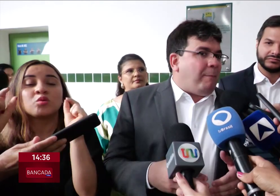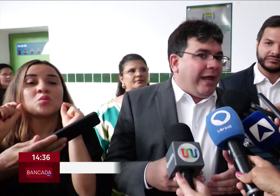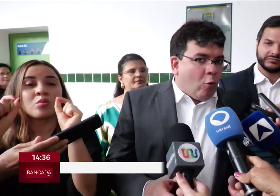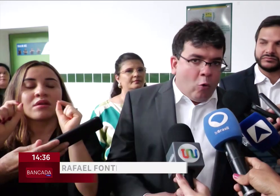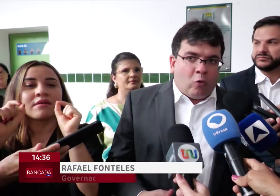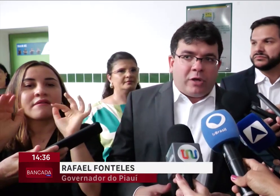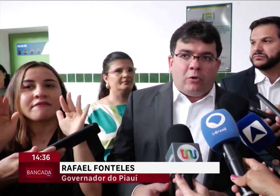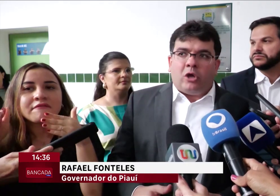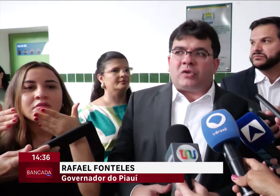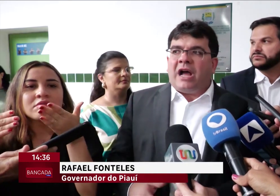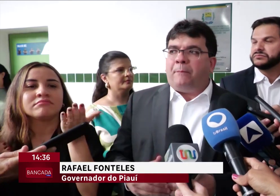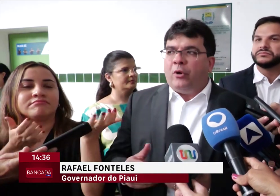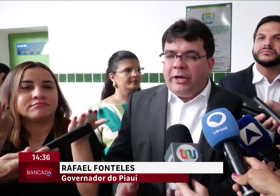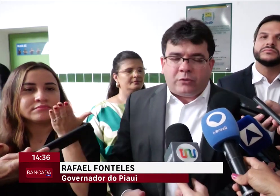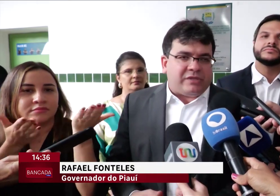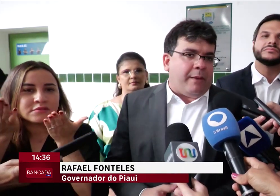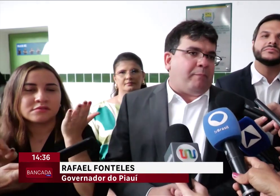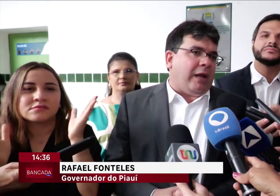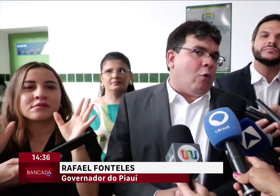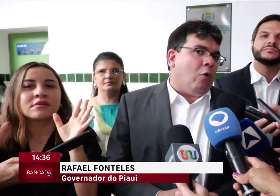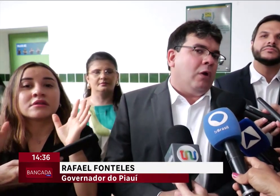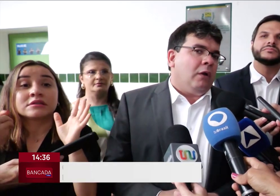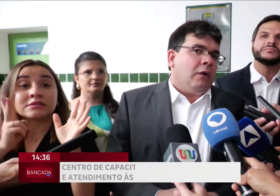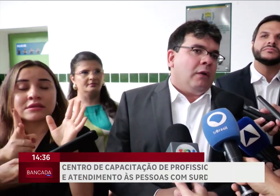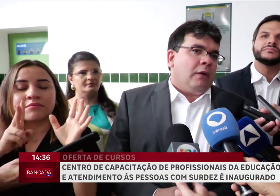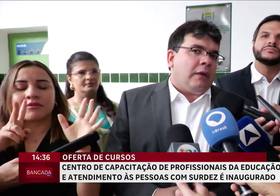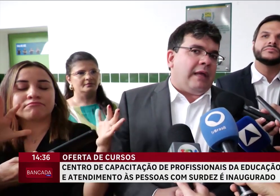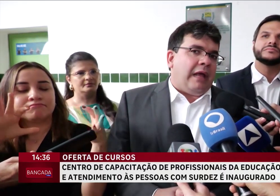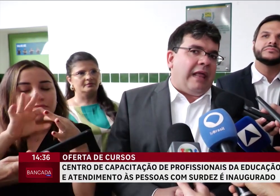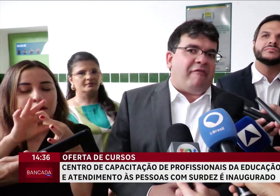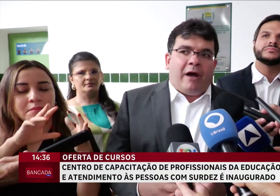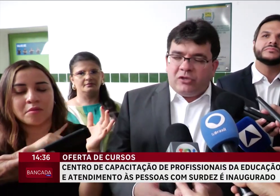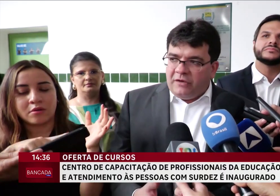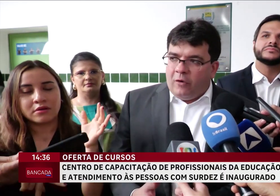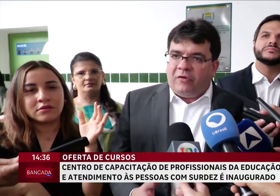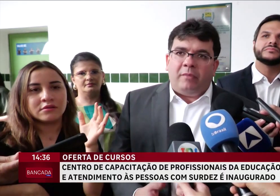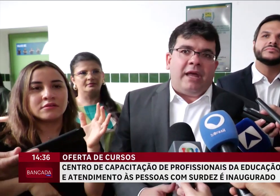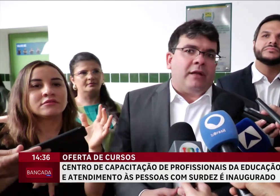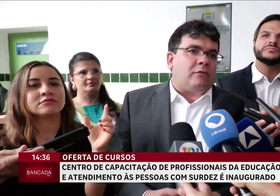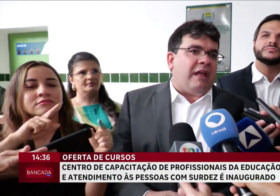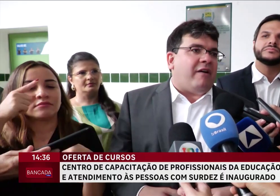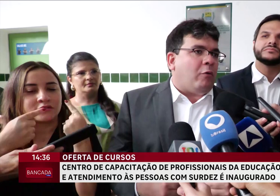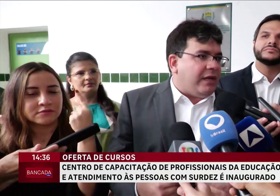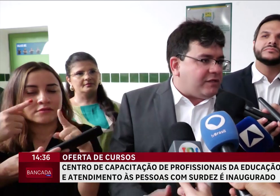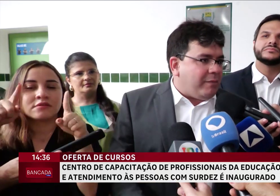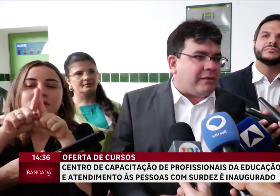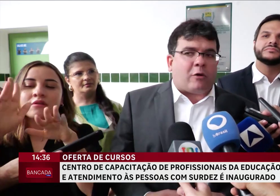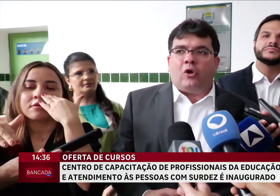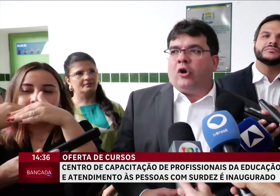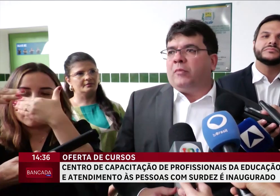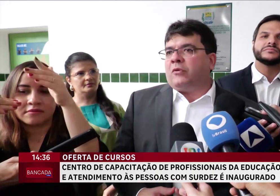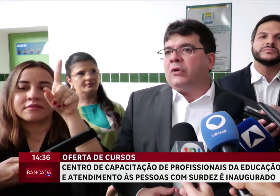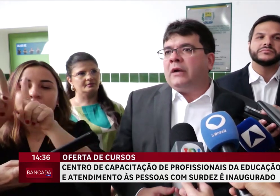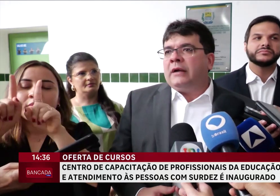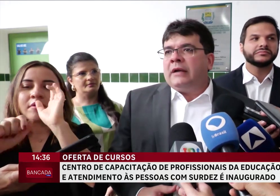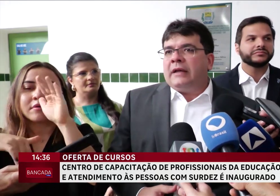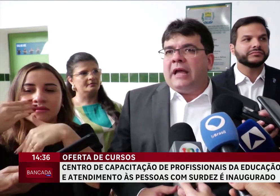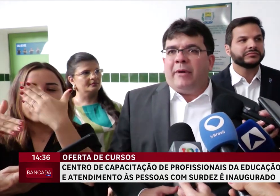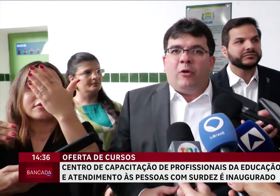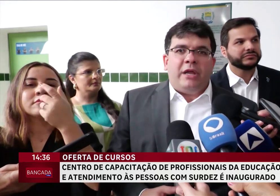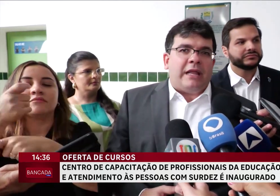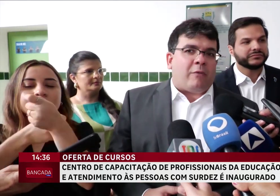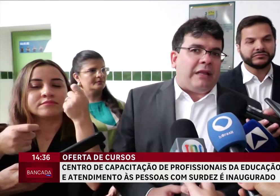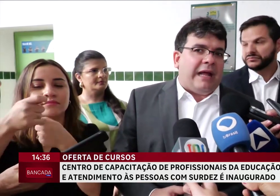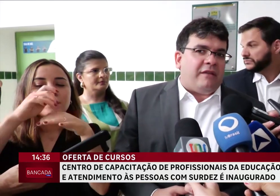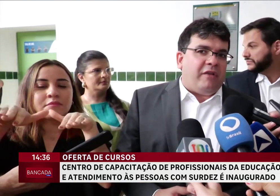gente sempre pregou, com o que o nosso campo político sempre pregou, que é levar o desenvolvimento, levar o crescimento econômico e